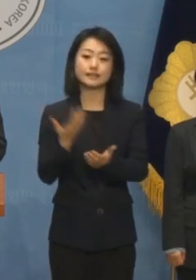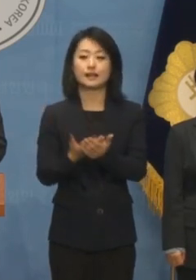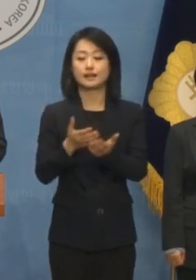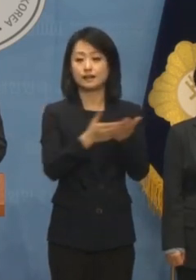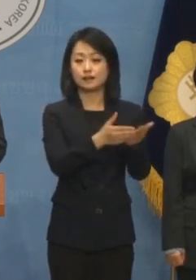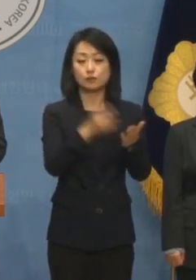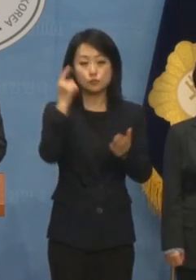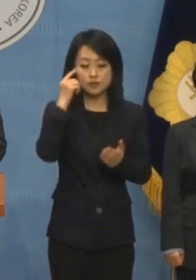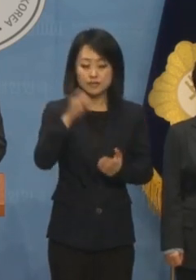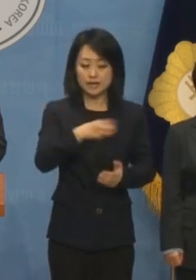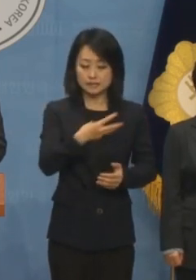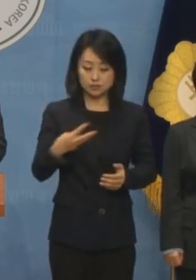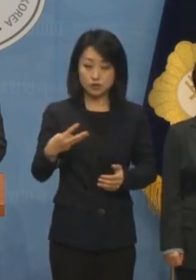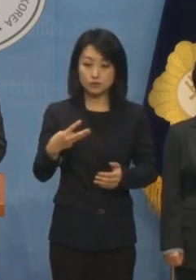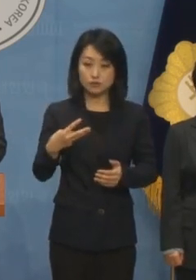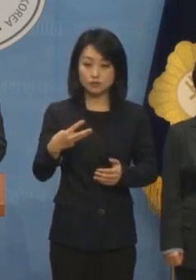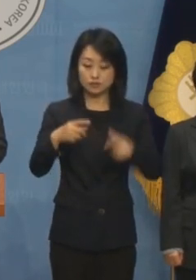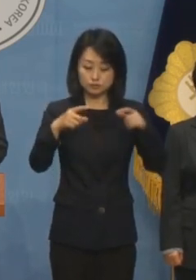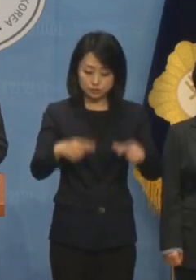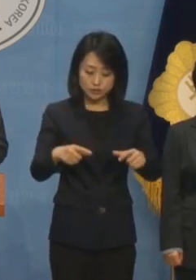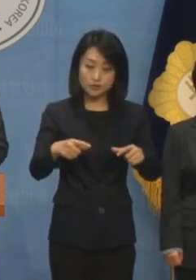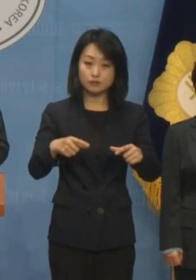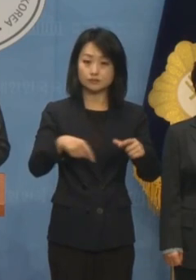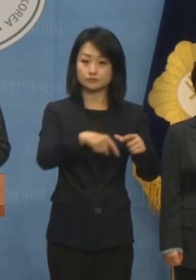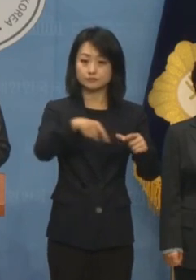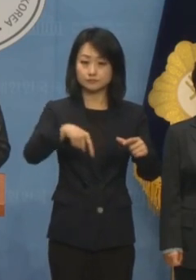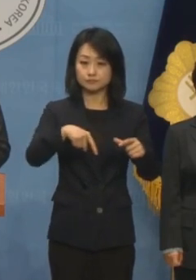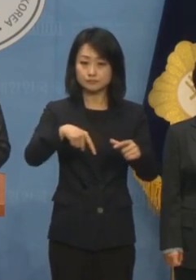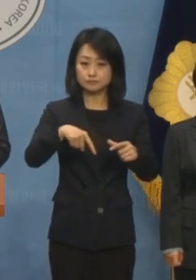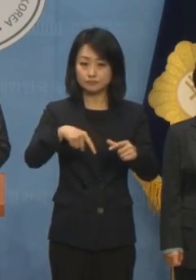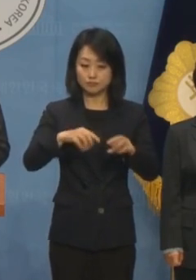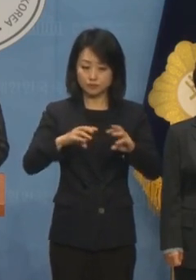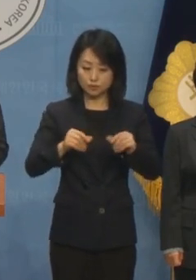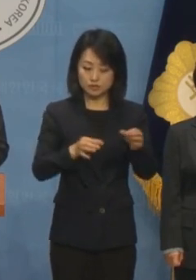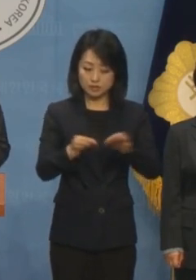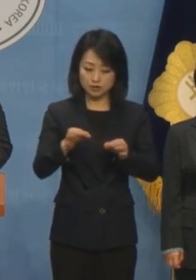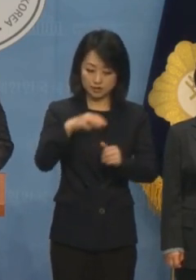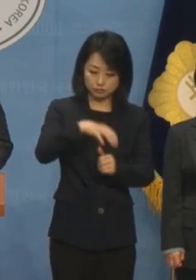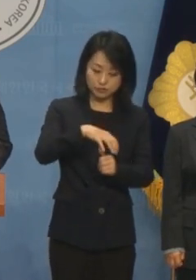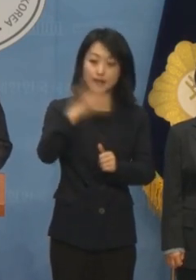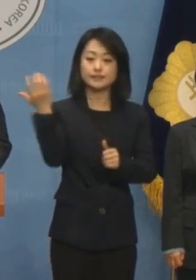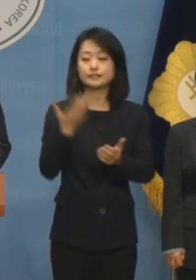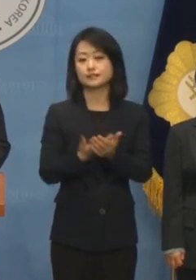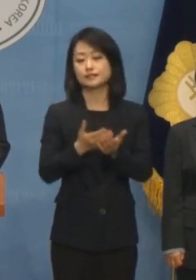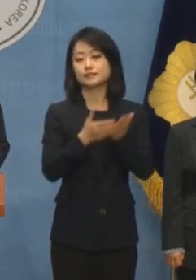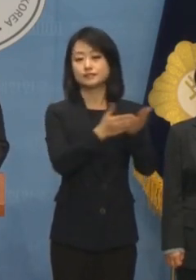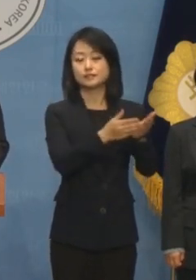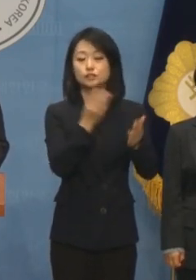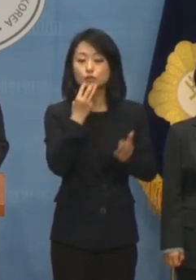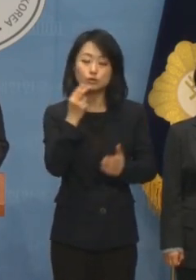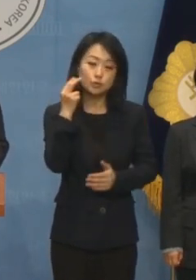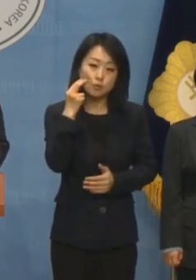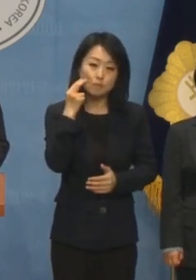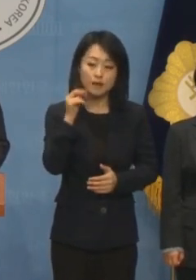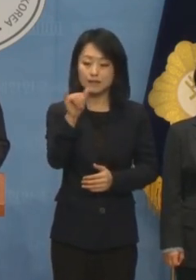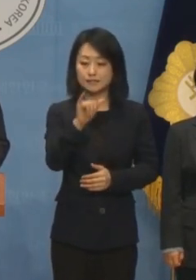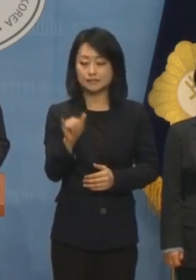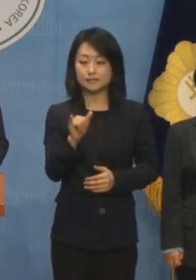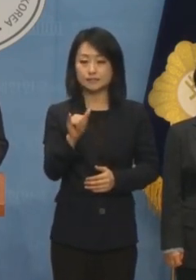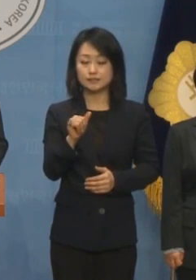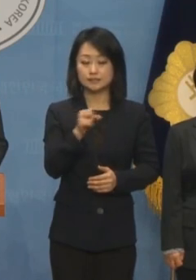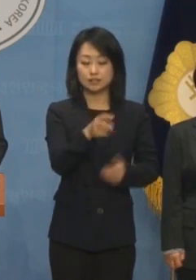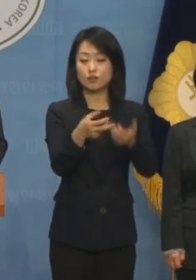가로막는 토지거래 허가구역은 반드시 해제해야 합니다. 서울 송파을